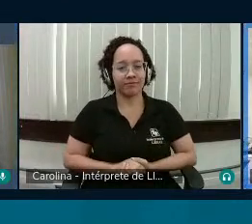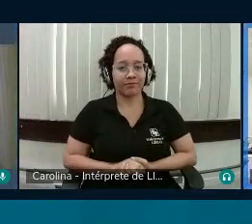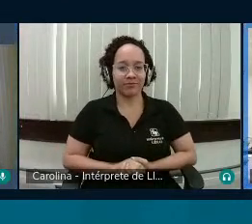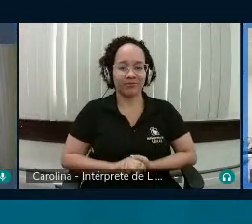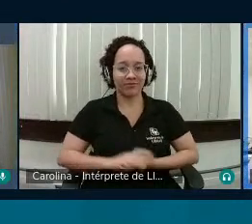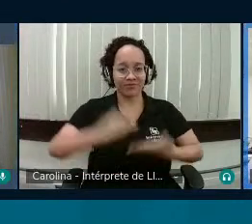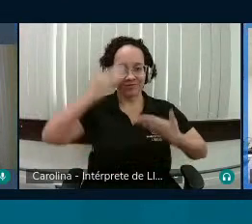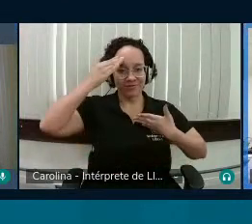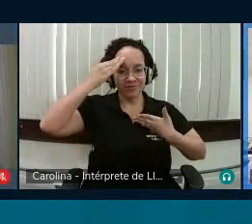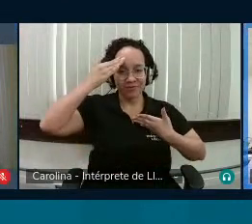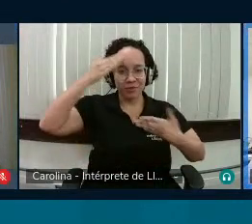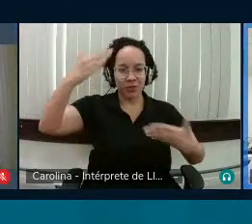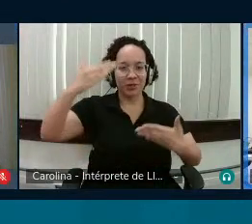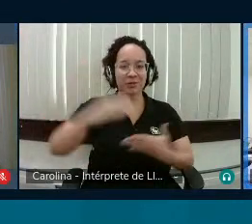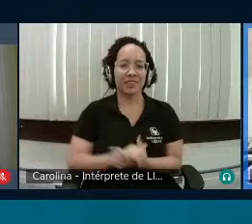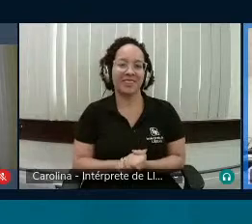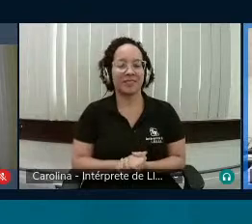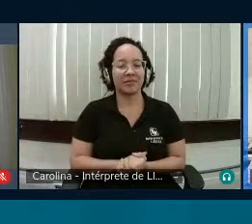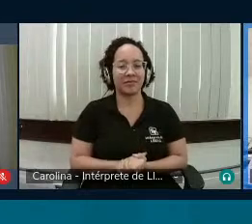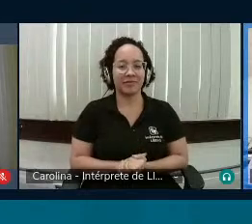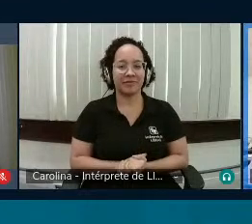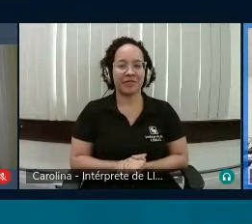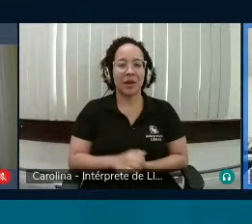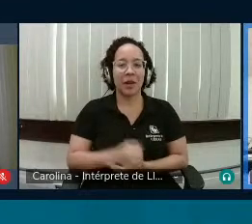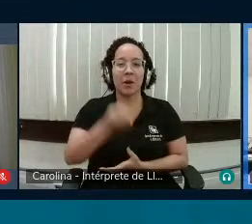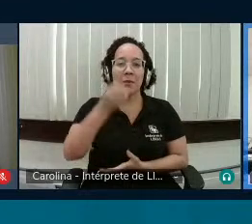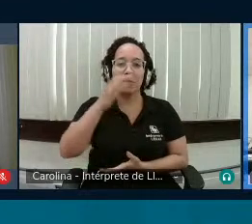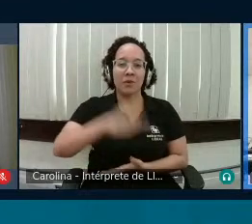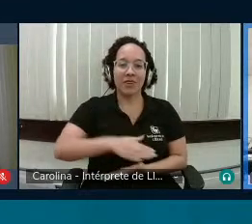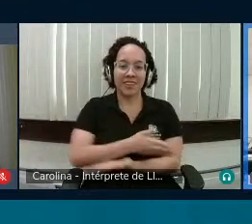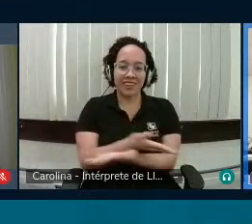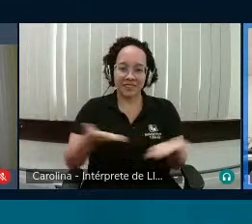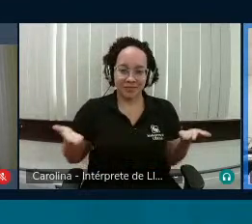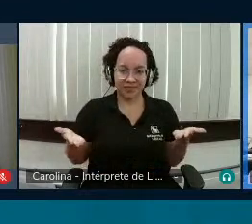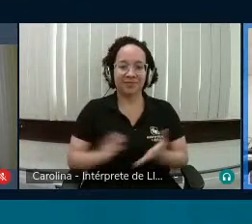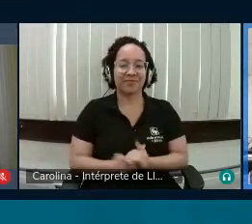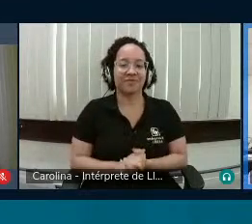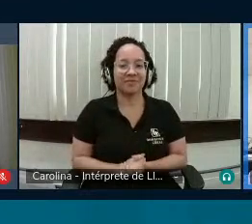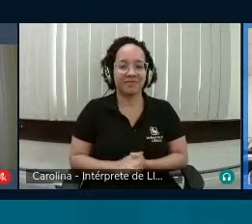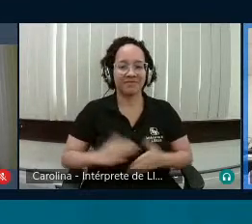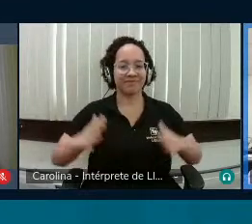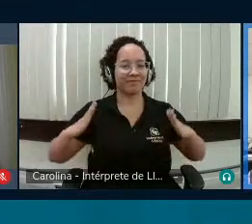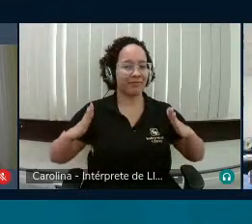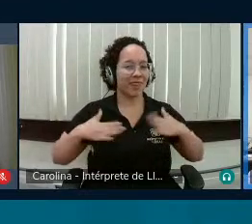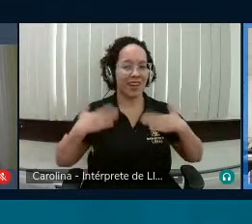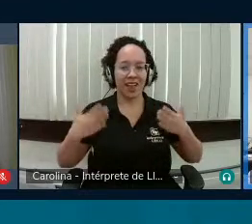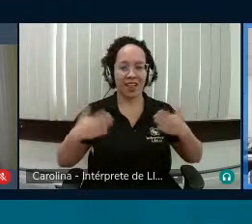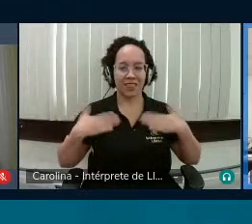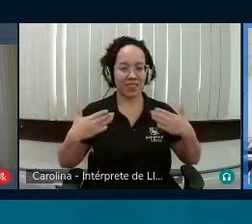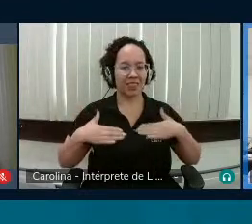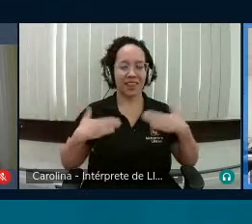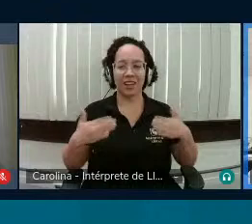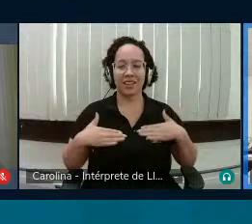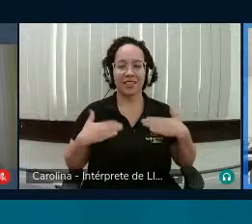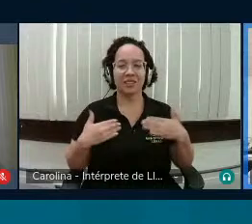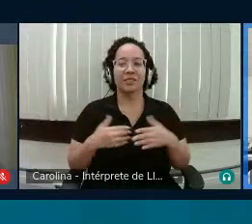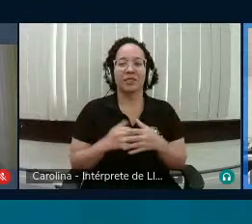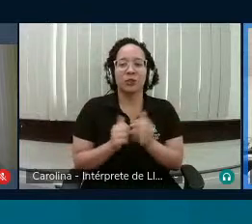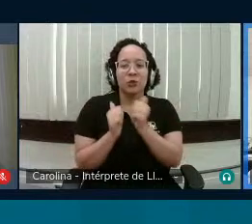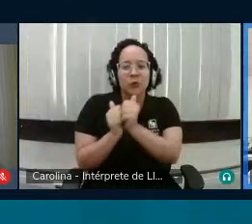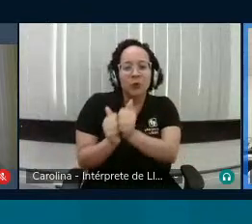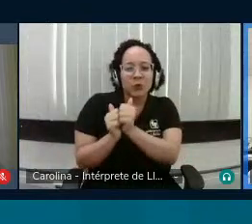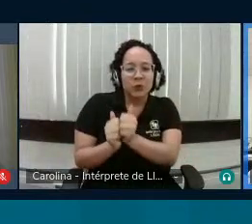Obrigado, Altemar. Boa tarde a todos vocês. É uma alegria aqui junto com a